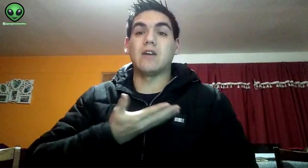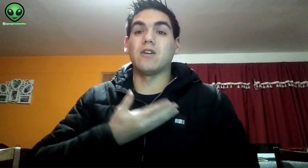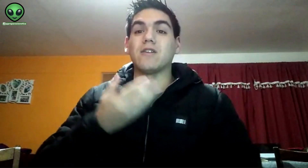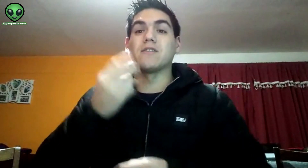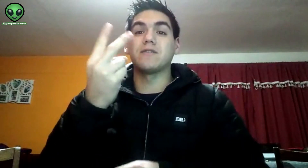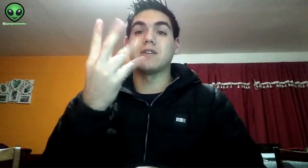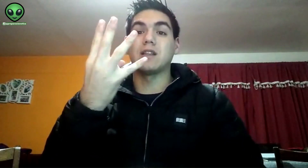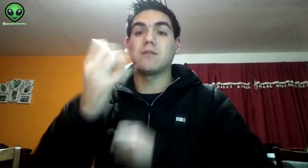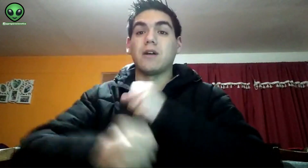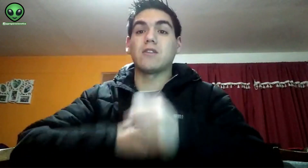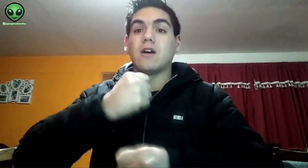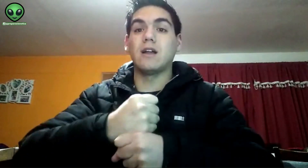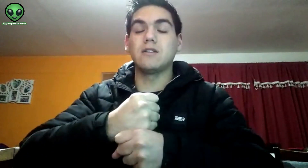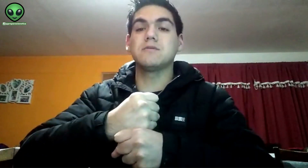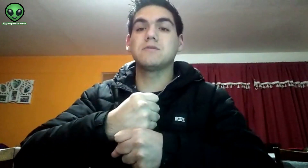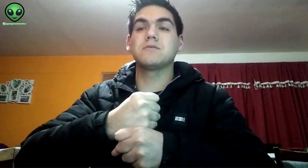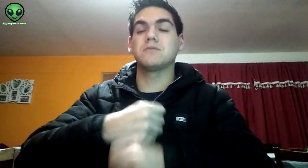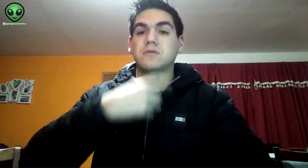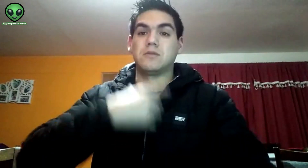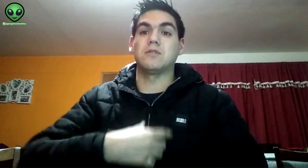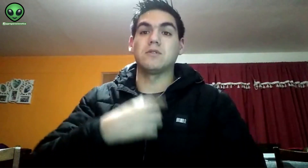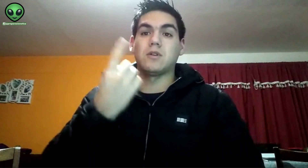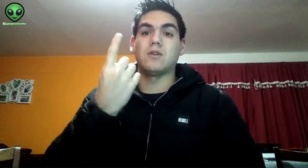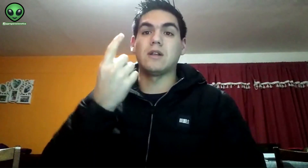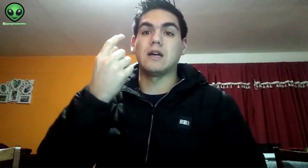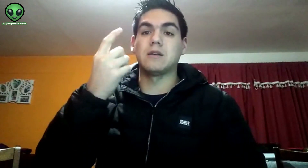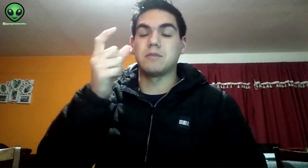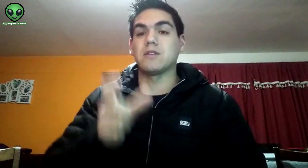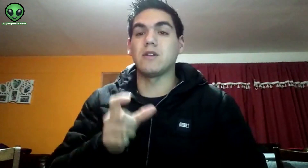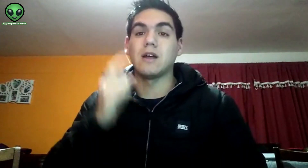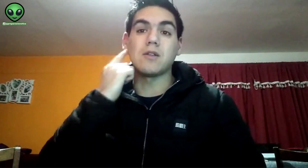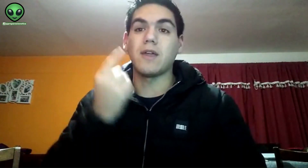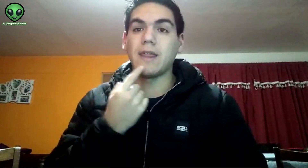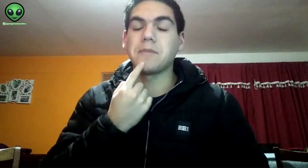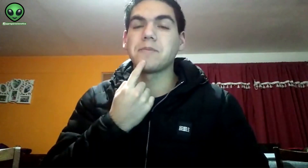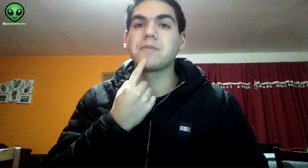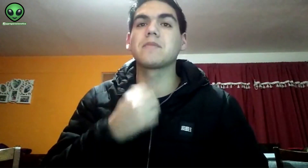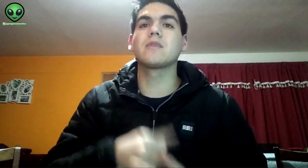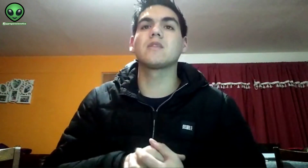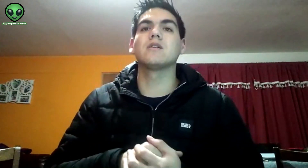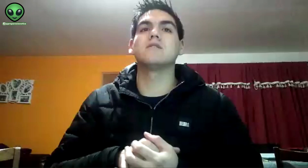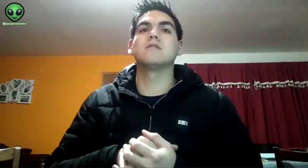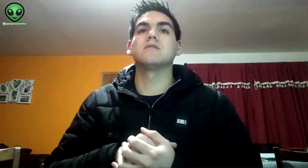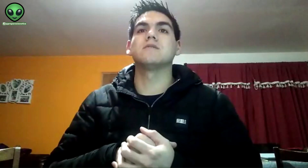tengo 24 años, soy una persona sorda.